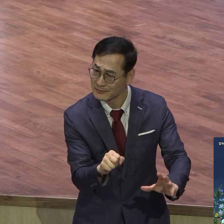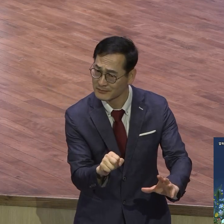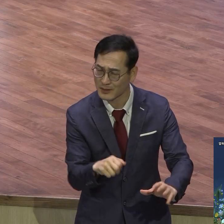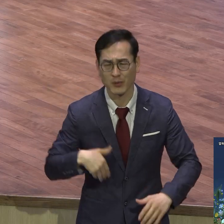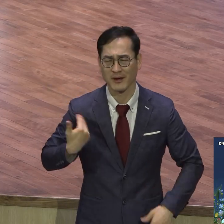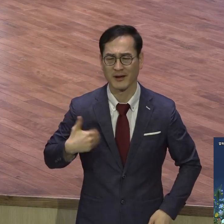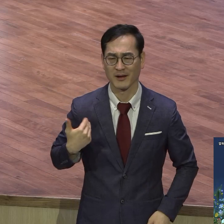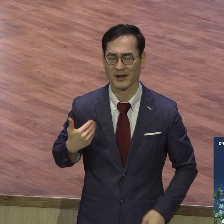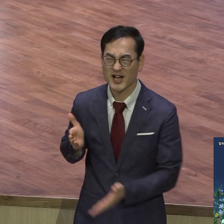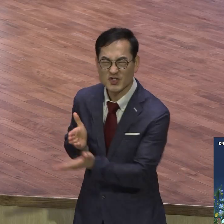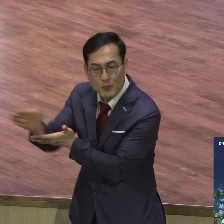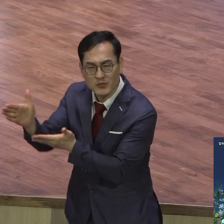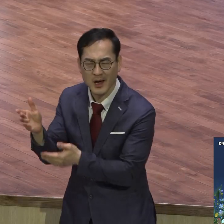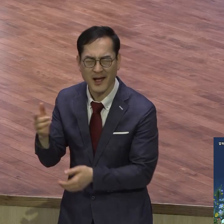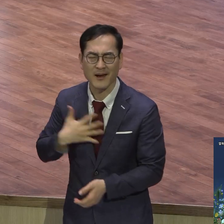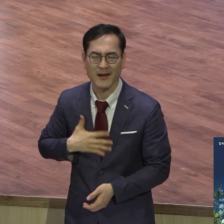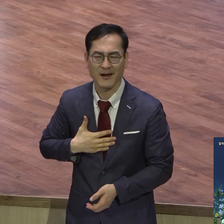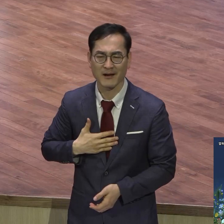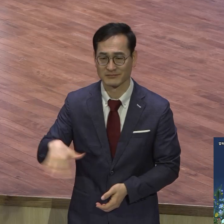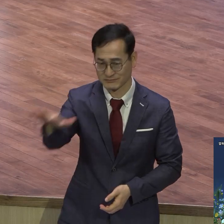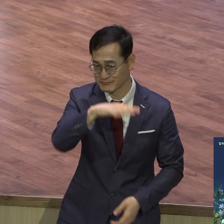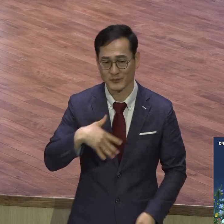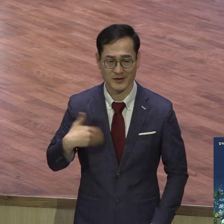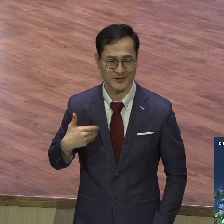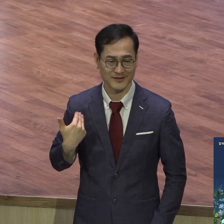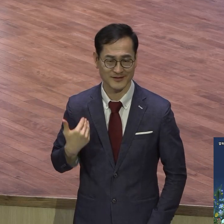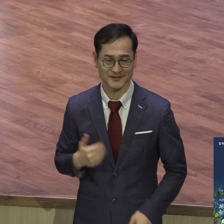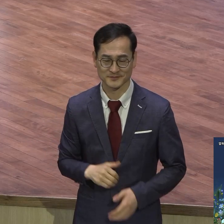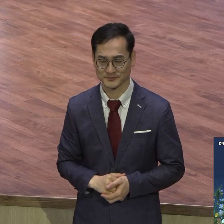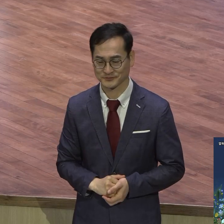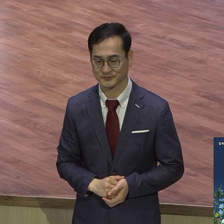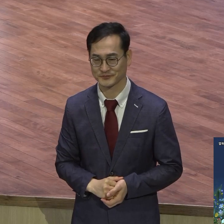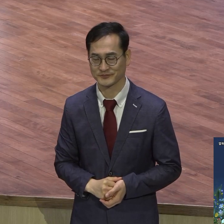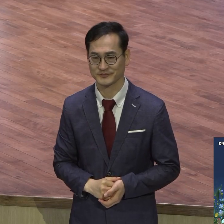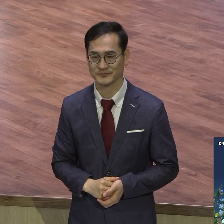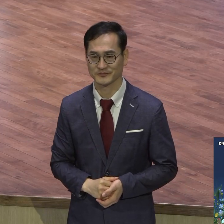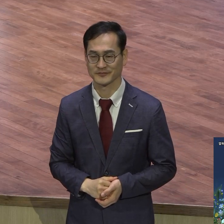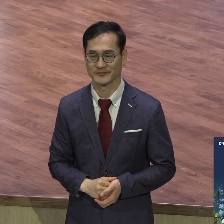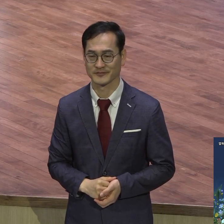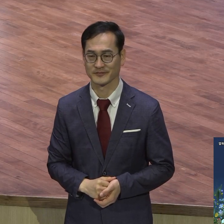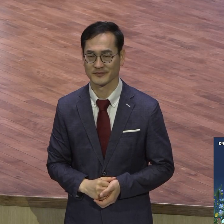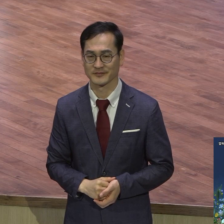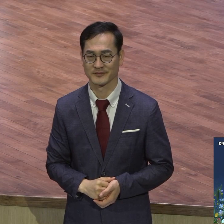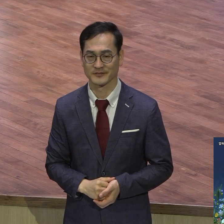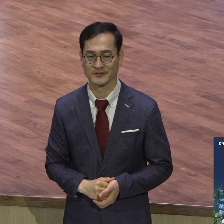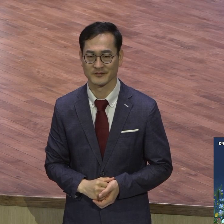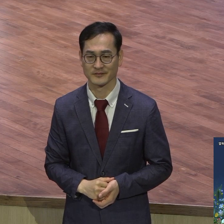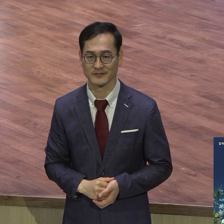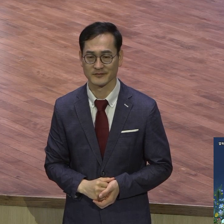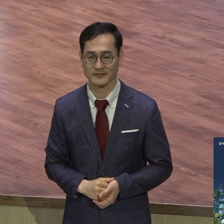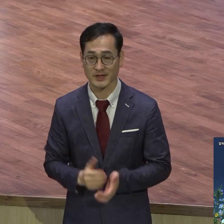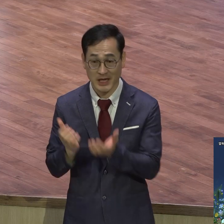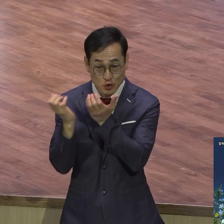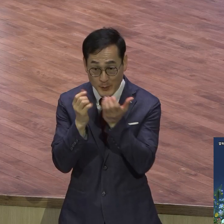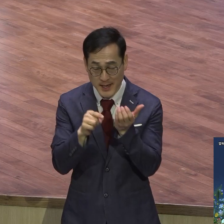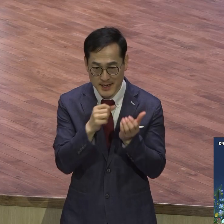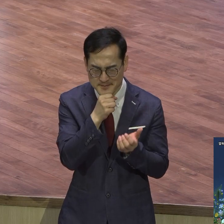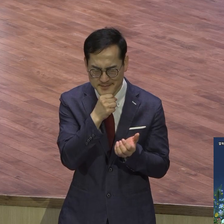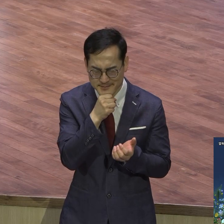맞출 수가 없거든요. 그런데 수박에는 어떤 수박이